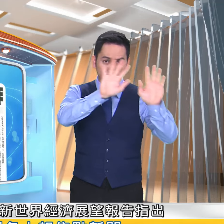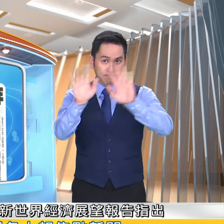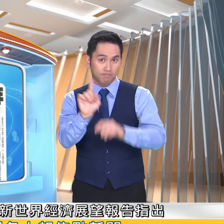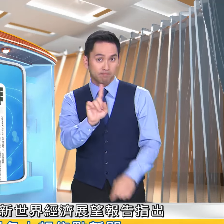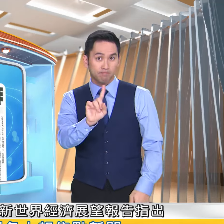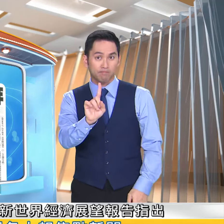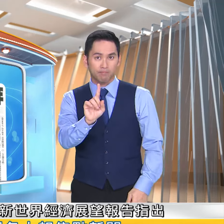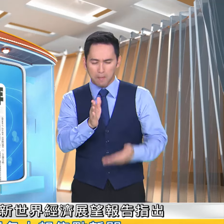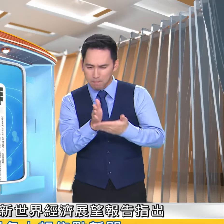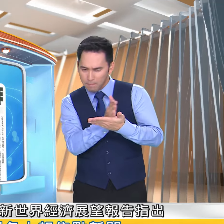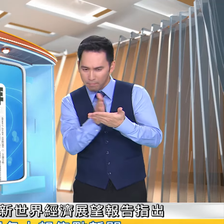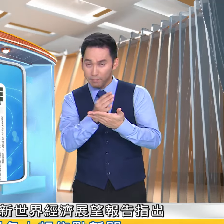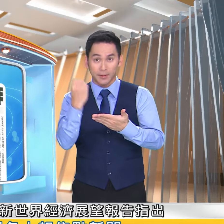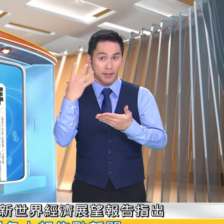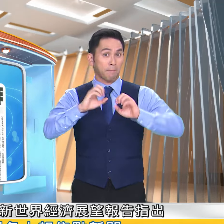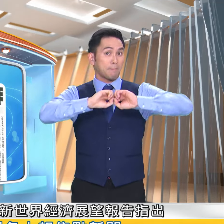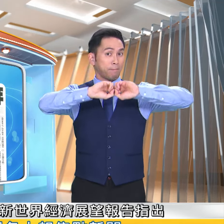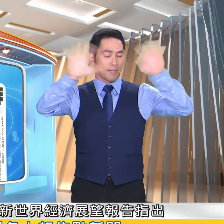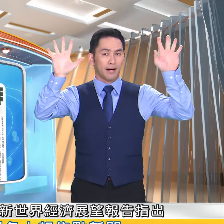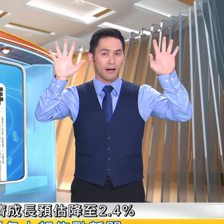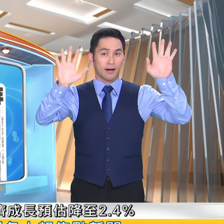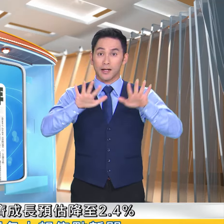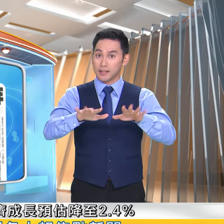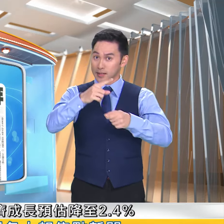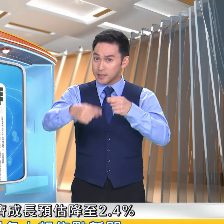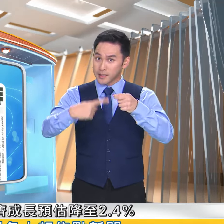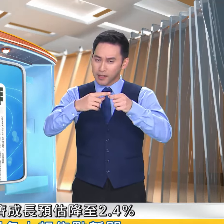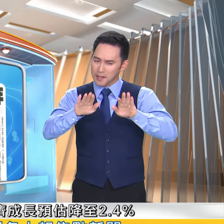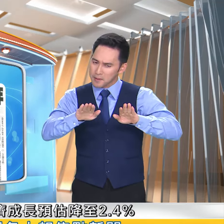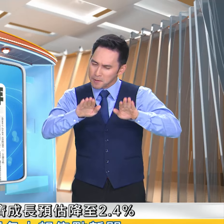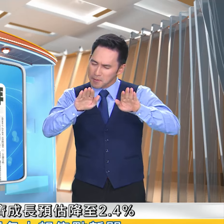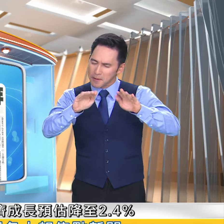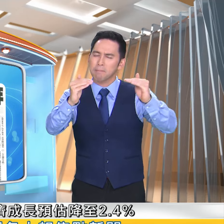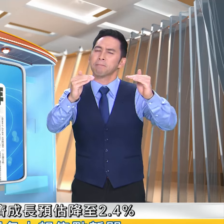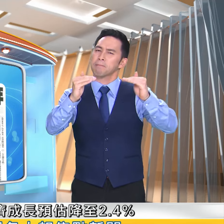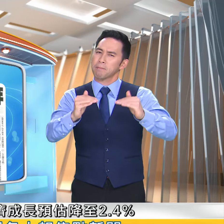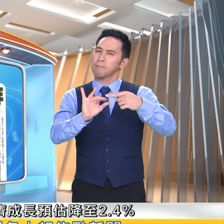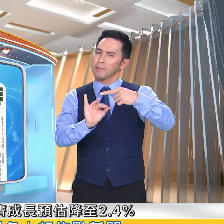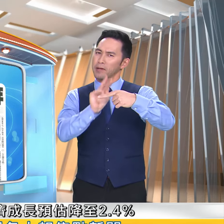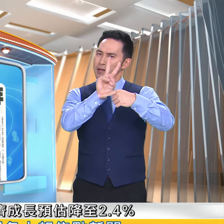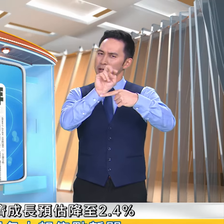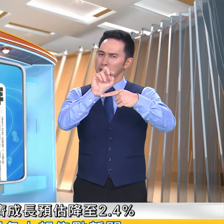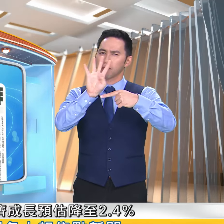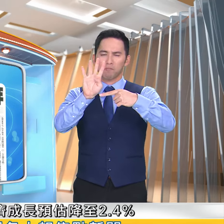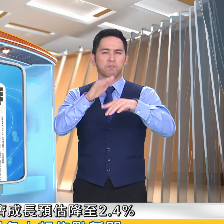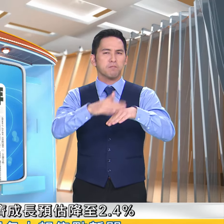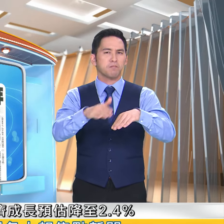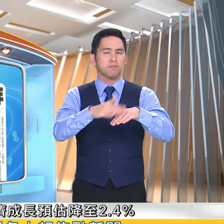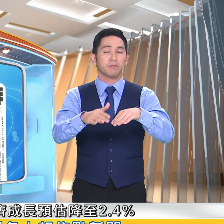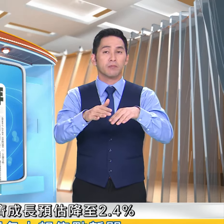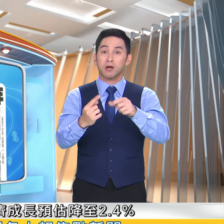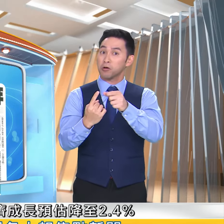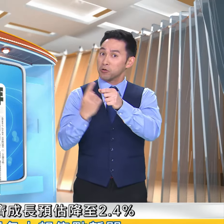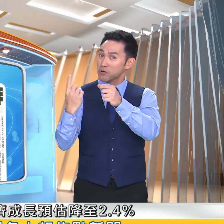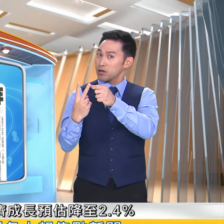济展望报告，指出2024年全球经济成长预估降到2.4%，连